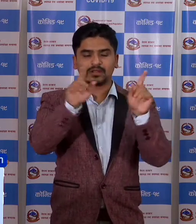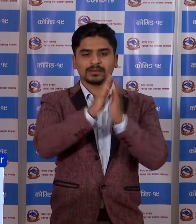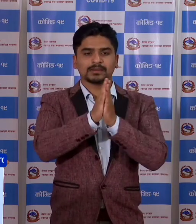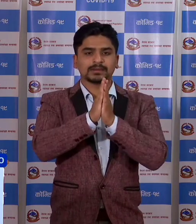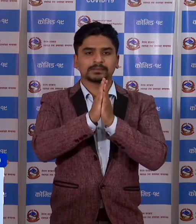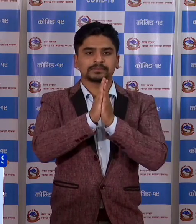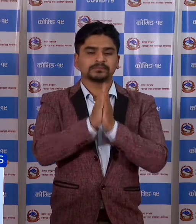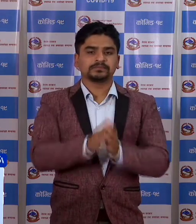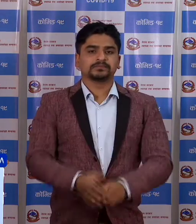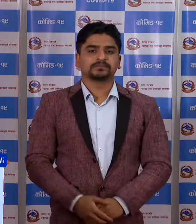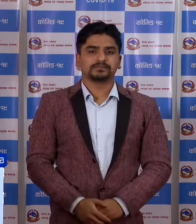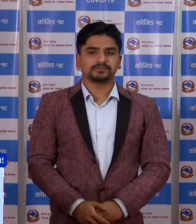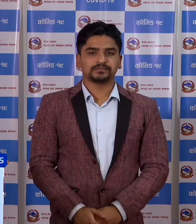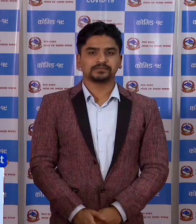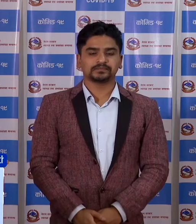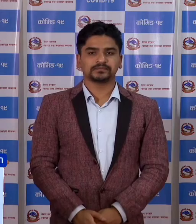गर्छु।